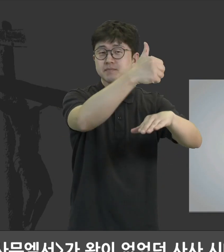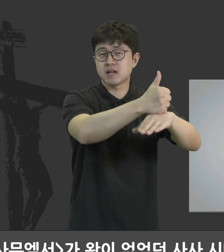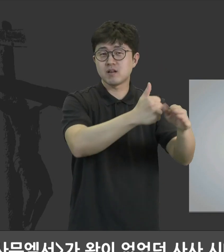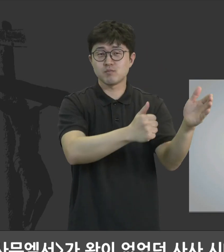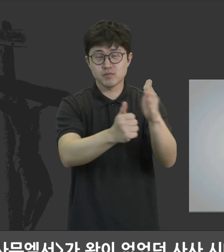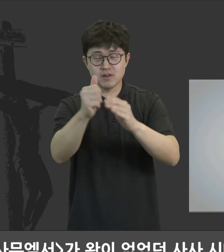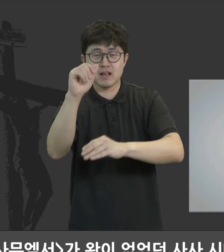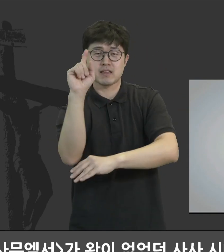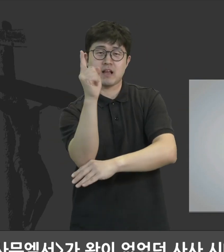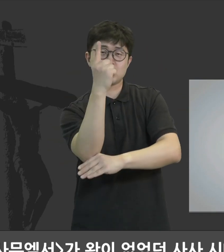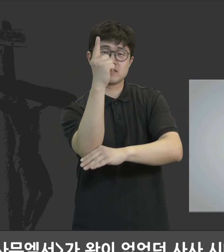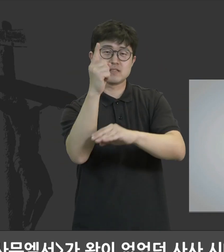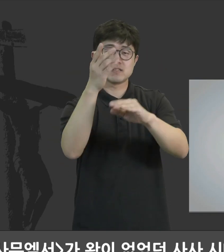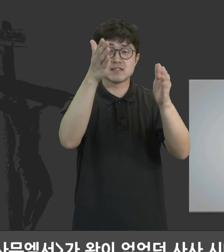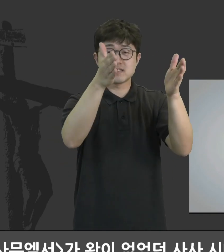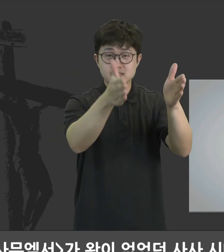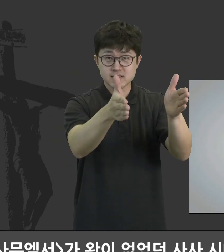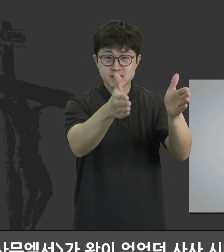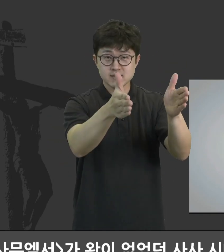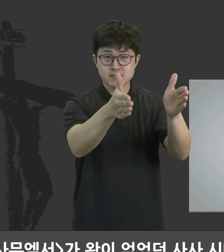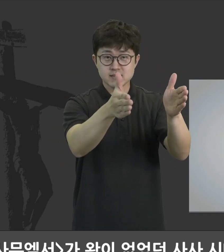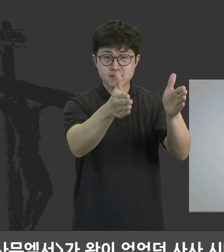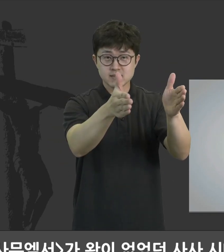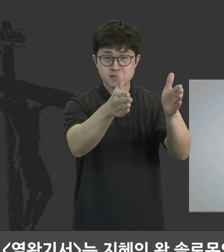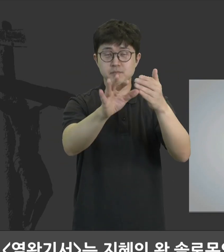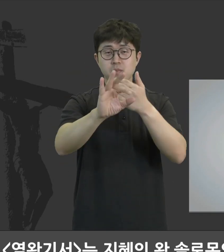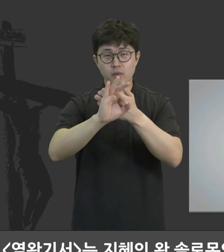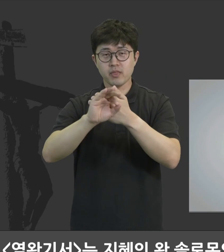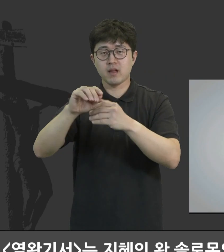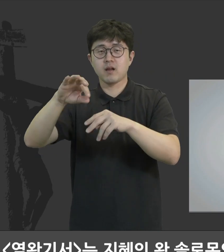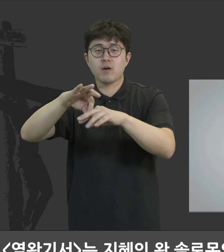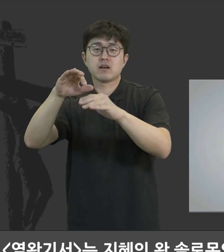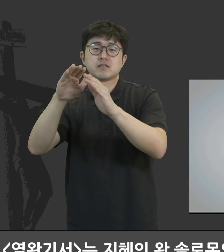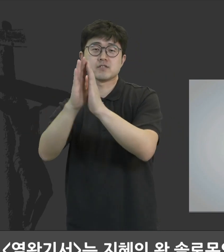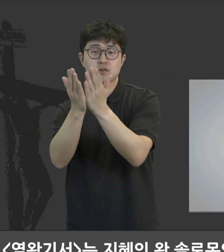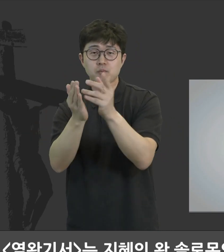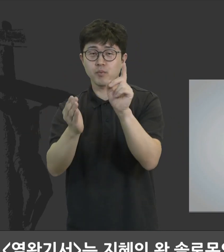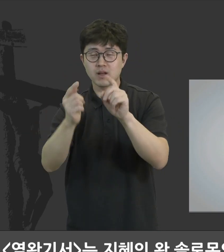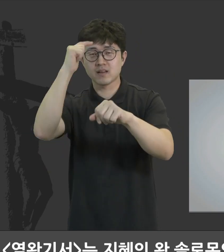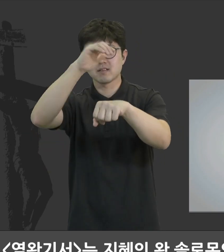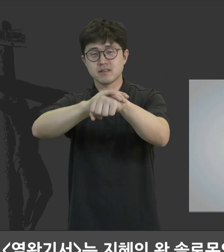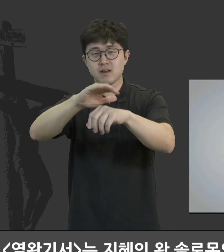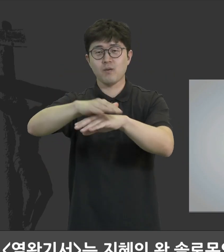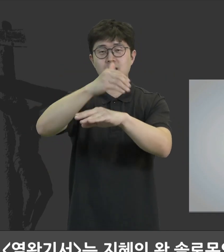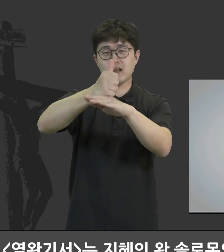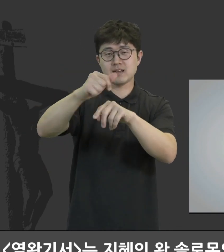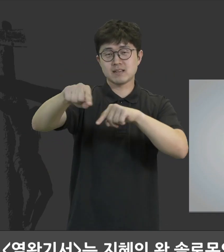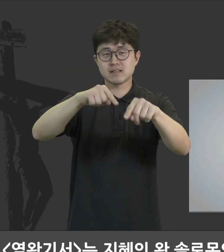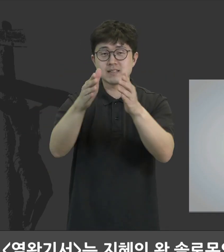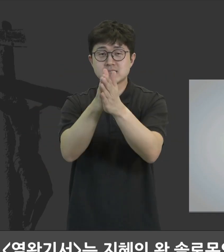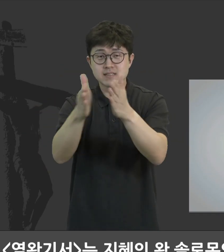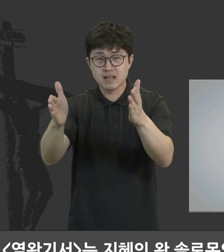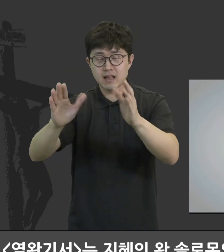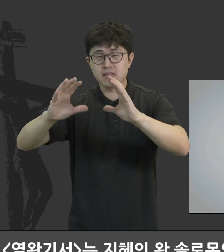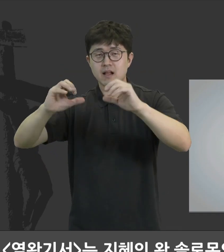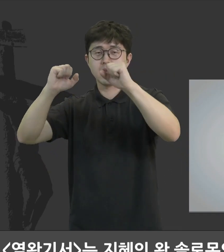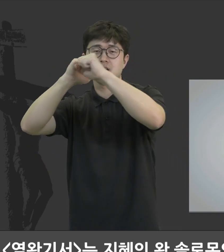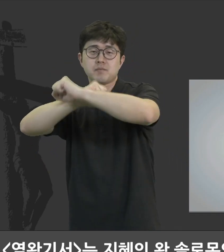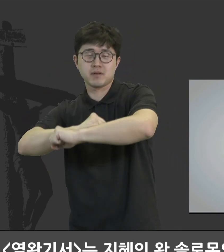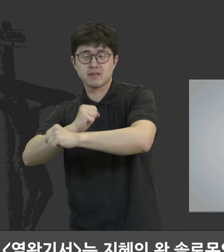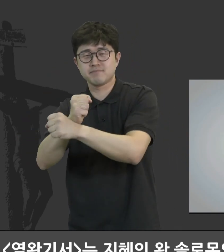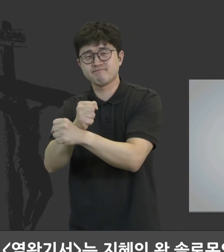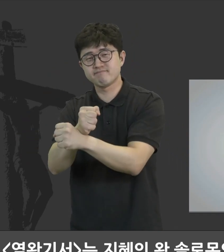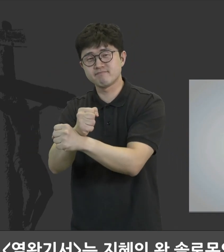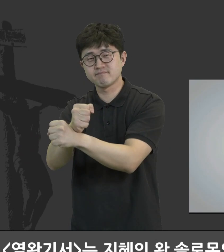시작해서 다윗 왕의 통치 이야기로 끝난다면 열왕기서는 지혜의 왕 솔로몬의 통치로 시작해서